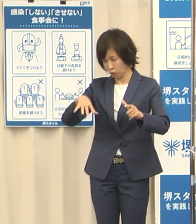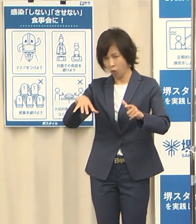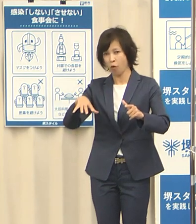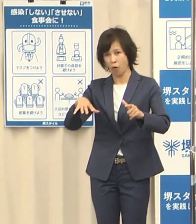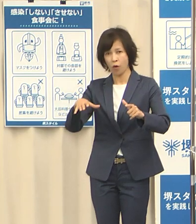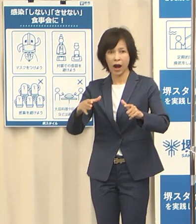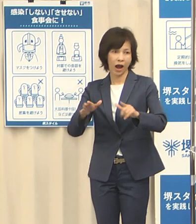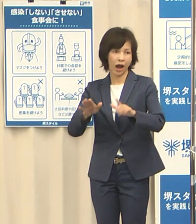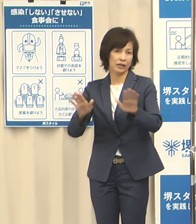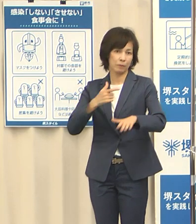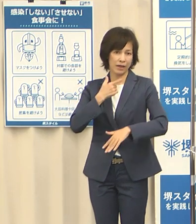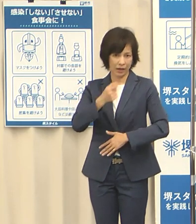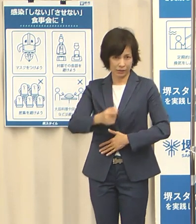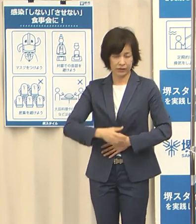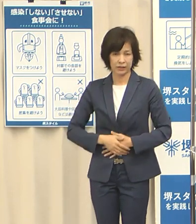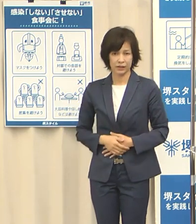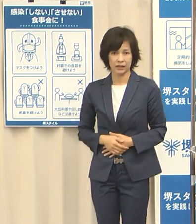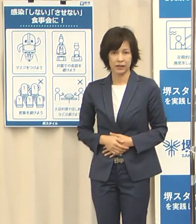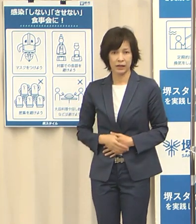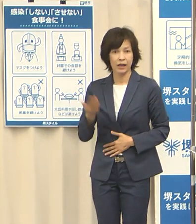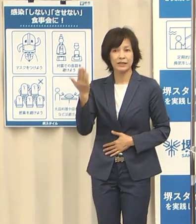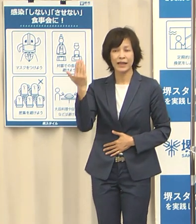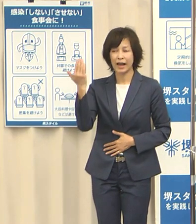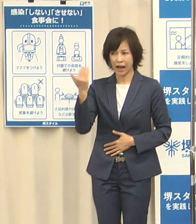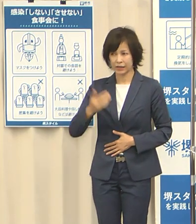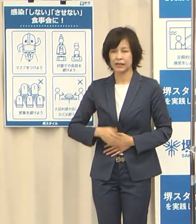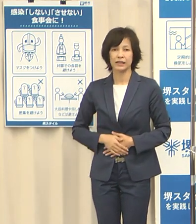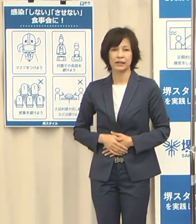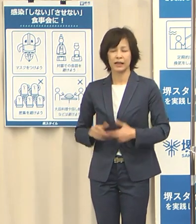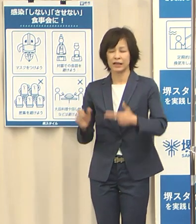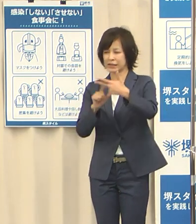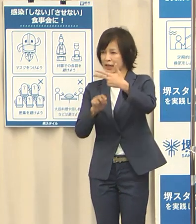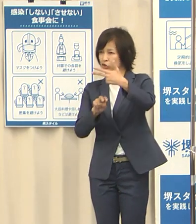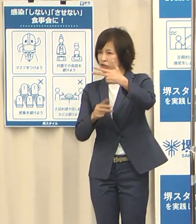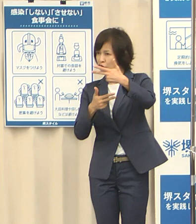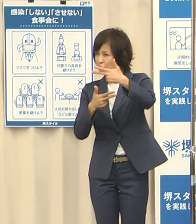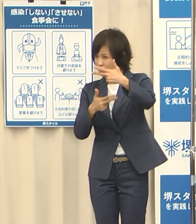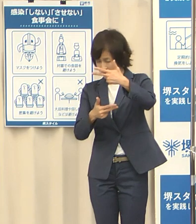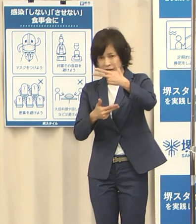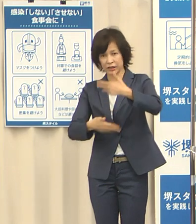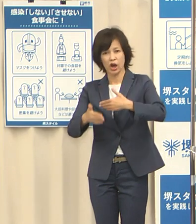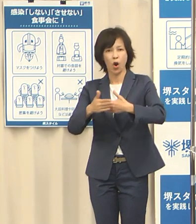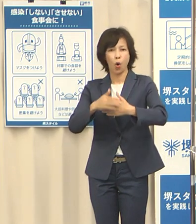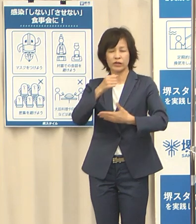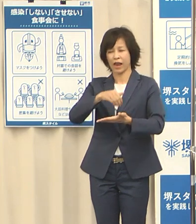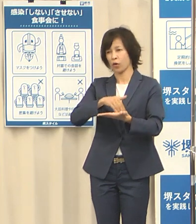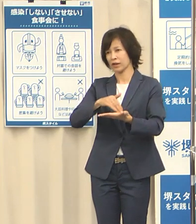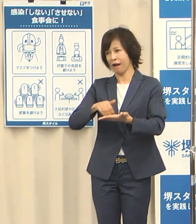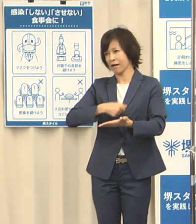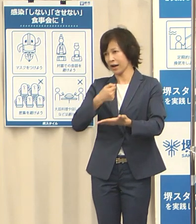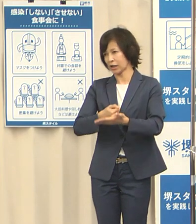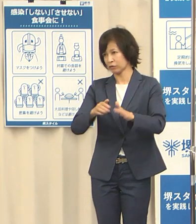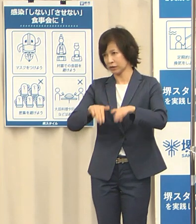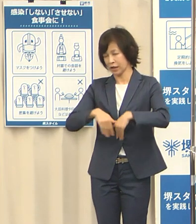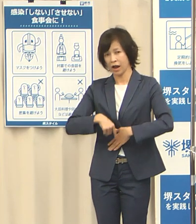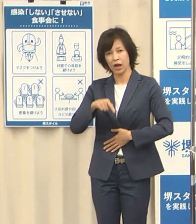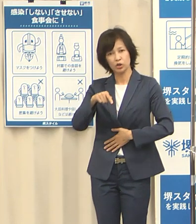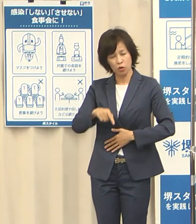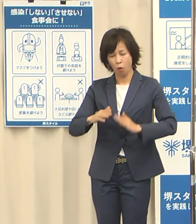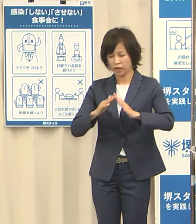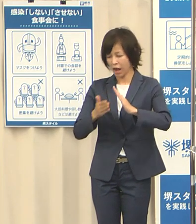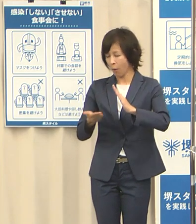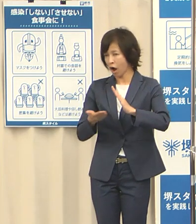と思っています。そして前回の7月27日に補正予算を可決されまして、そこでもテレワーク環